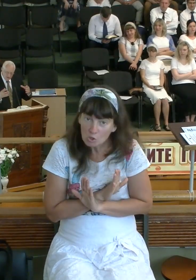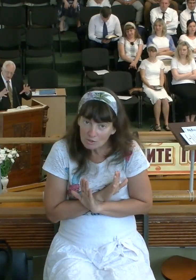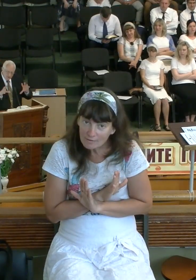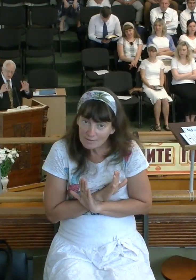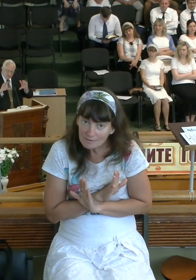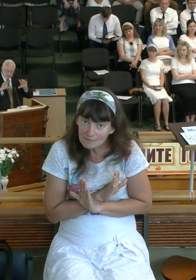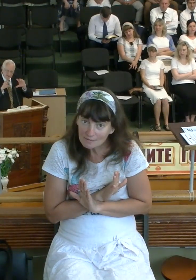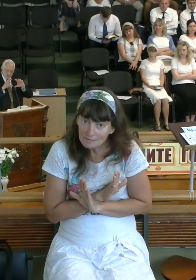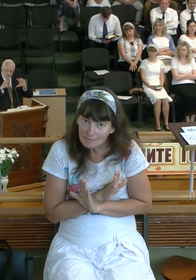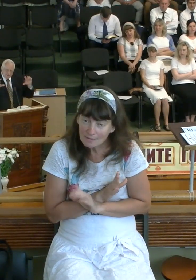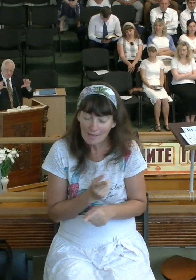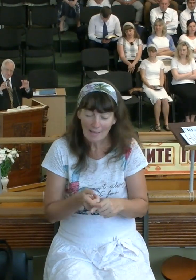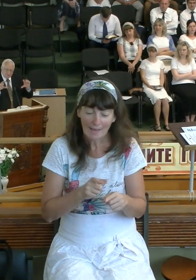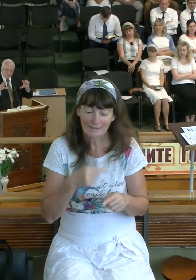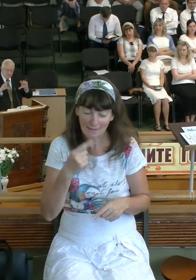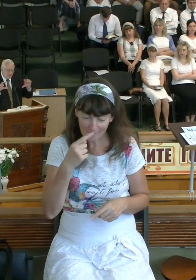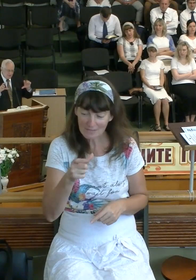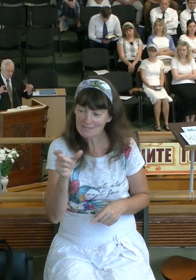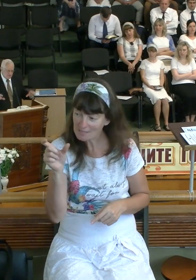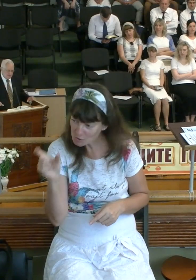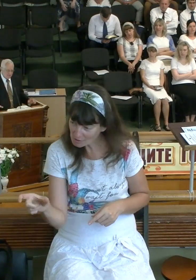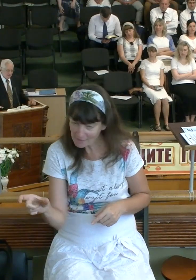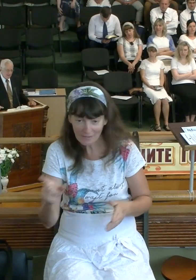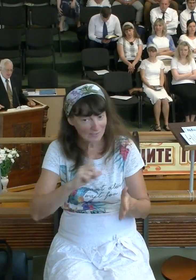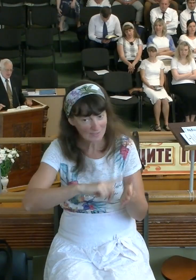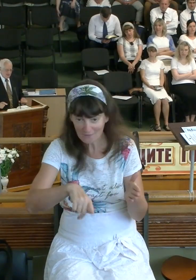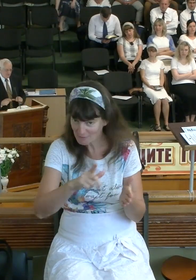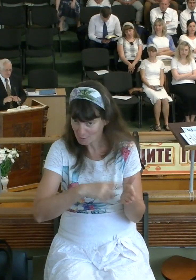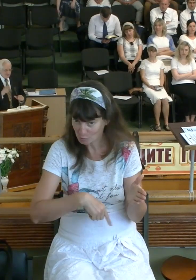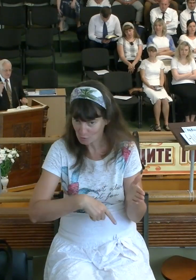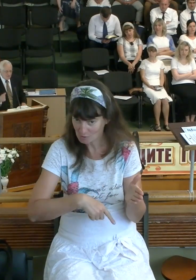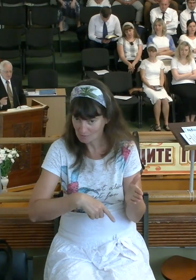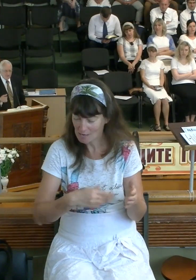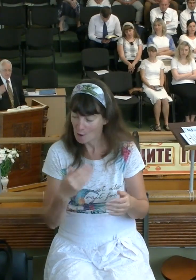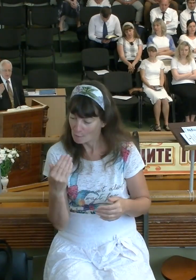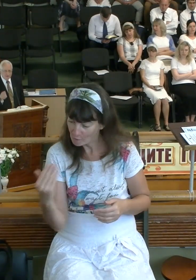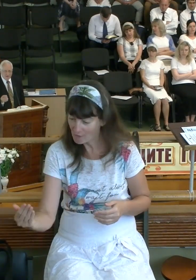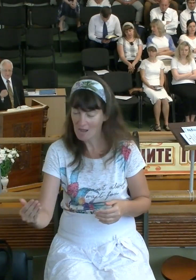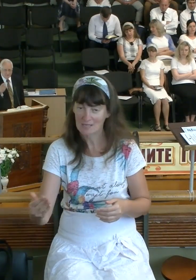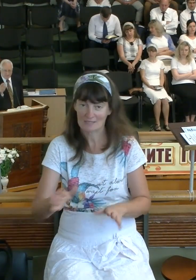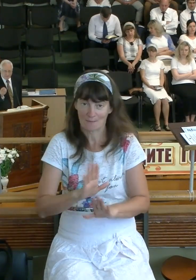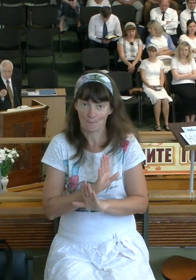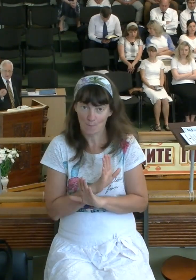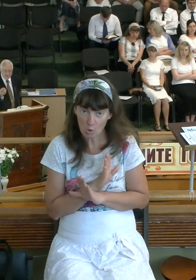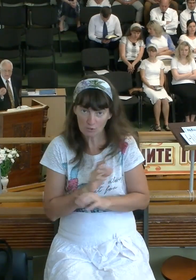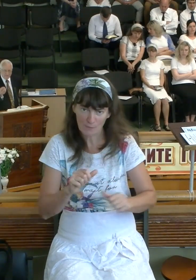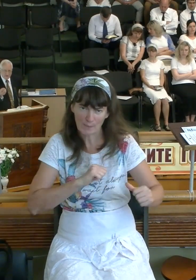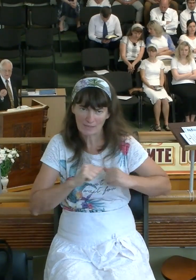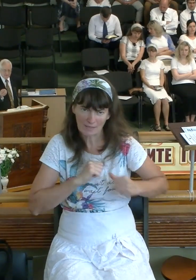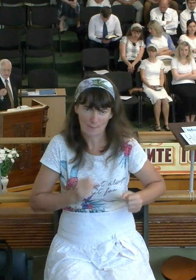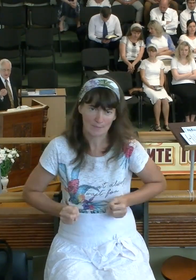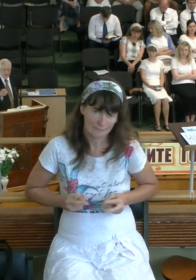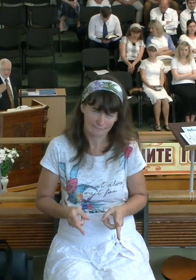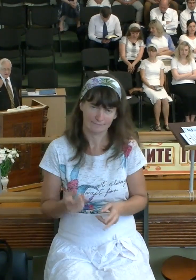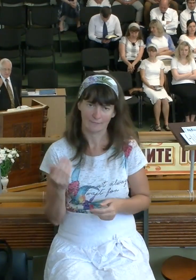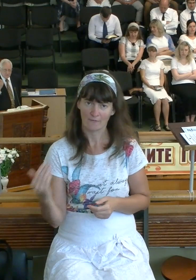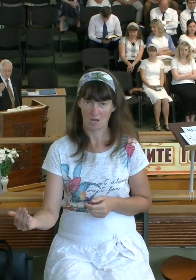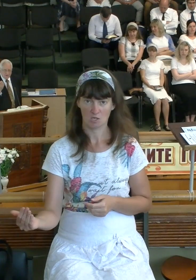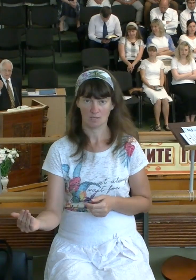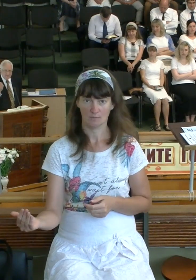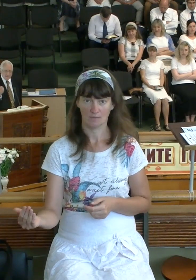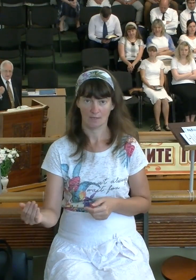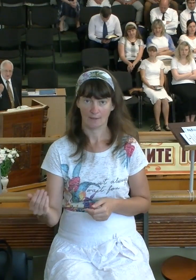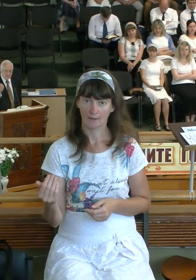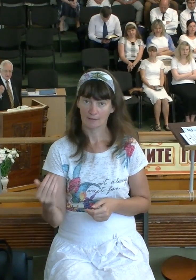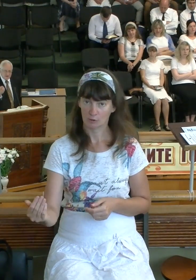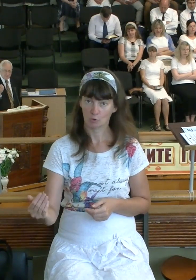это о человеке неверующем, вас, мертвых, по грехам и преступлениям вашим, в